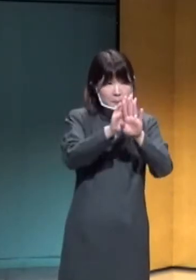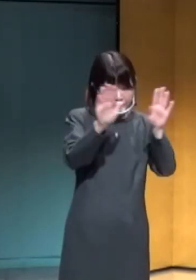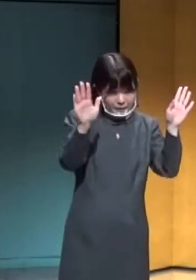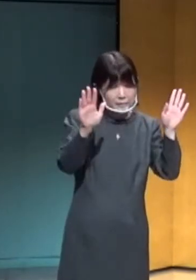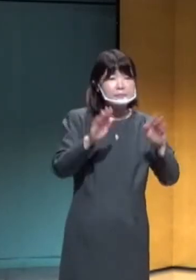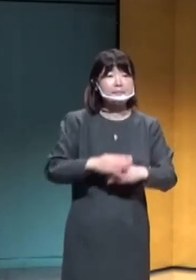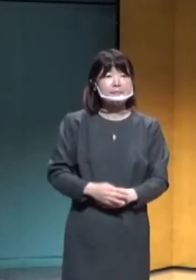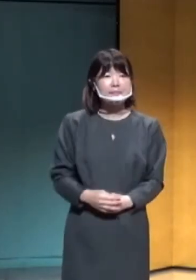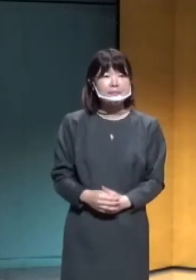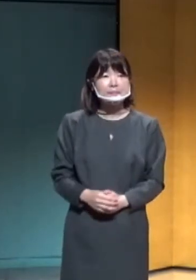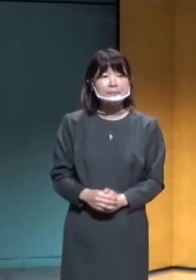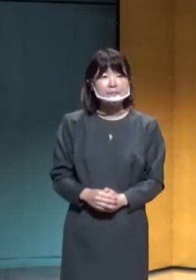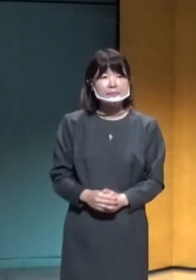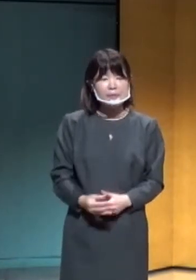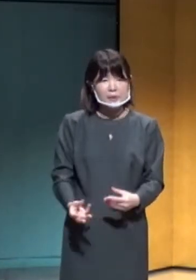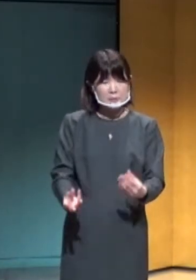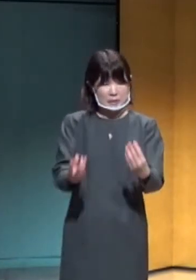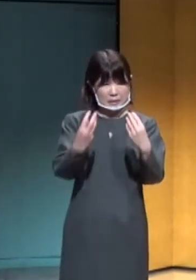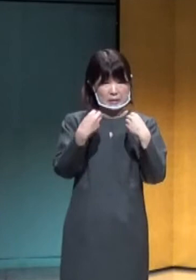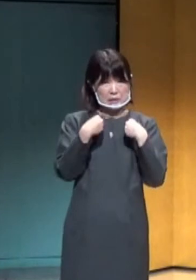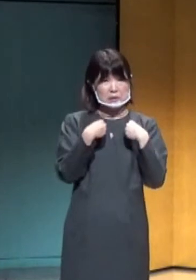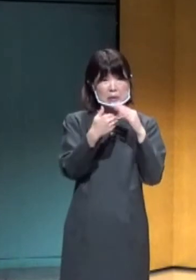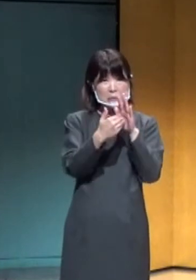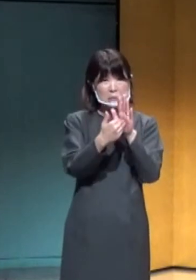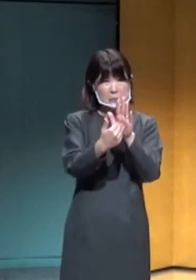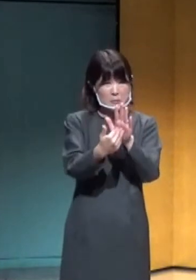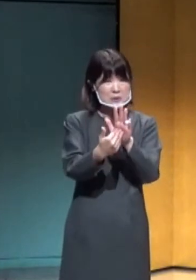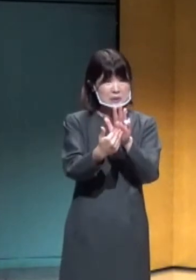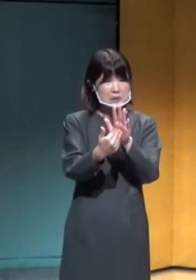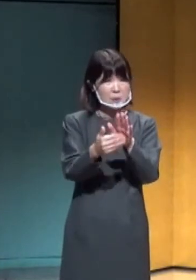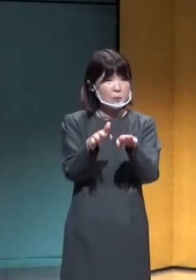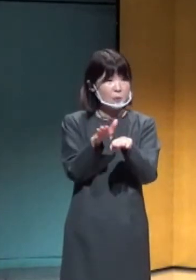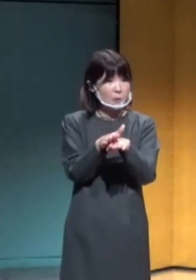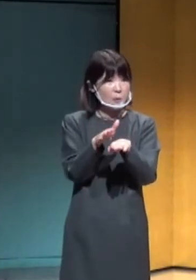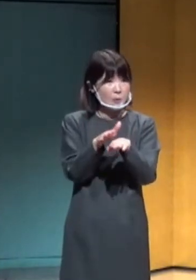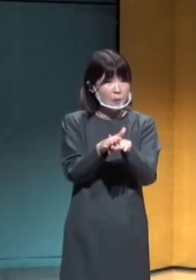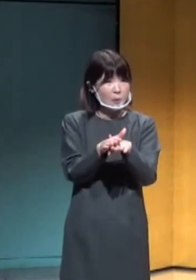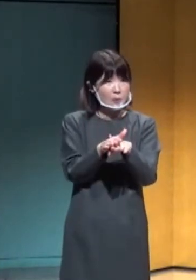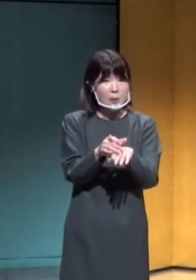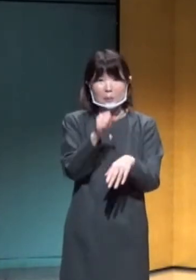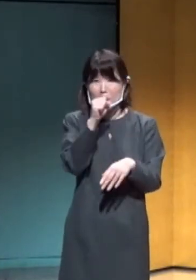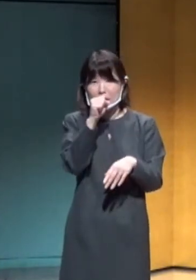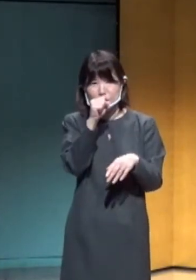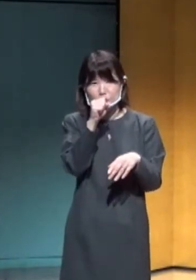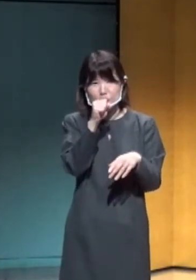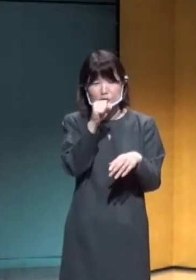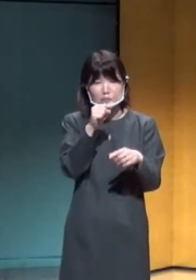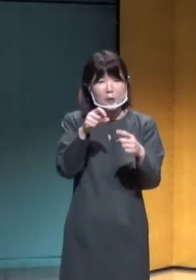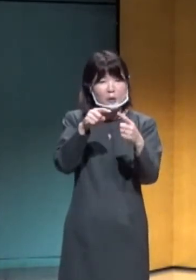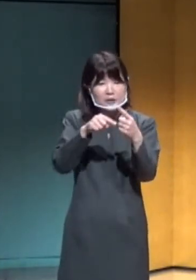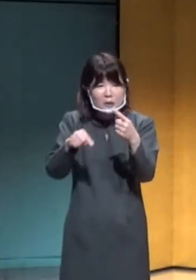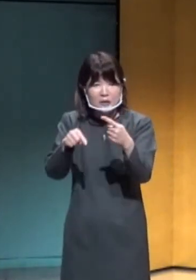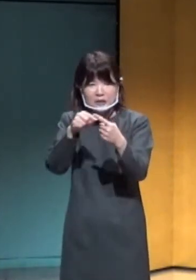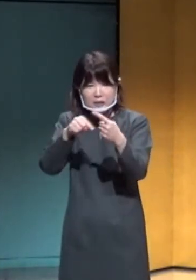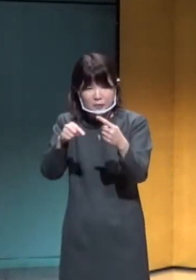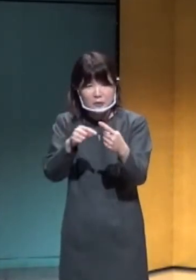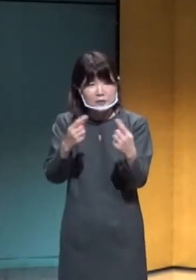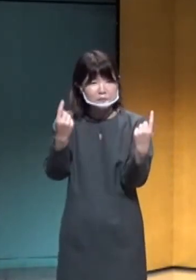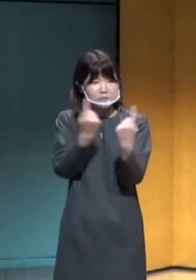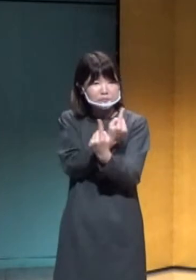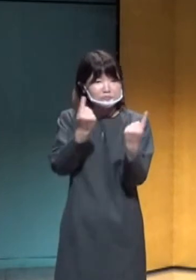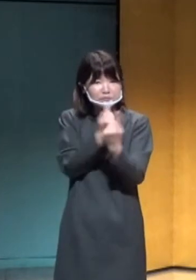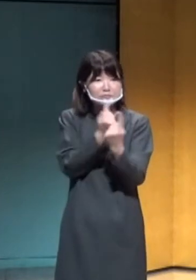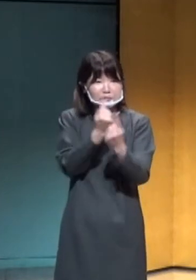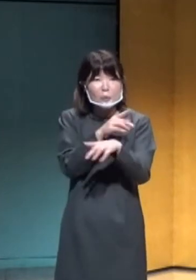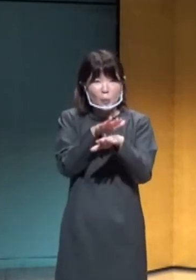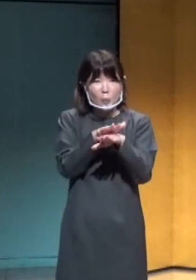で、感染防止については先ほど申し上げましたけども、このマイクも一人一人入れ替えているということで行っ